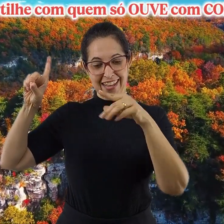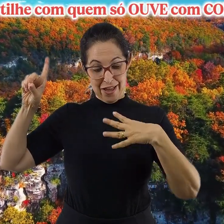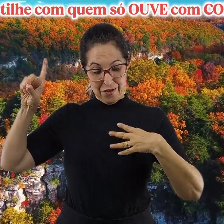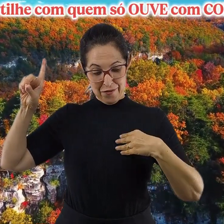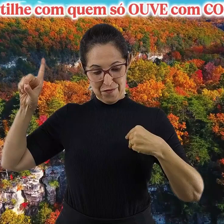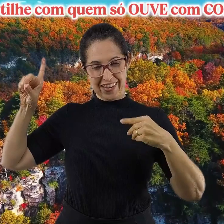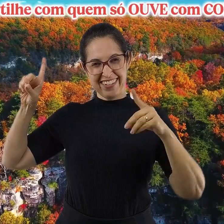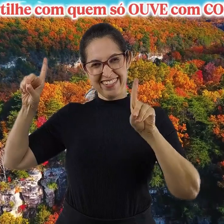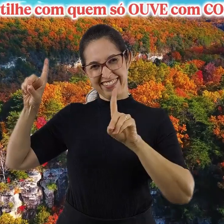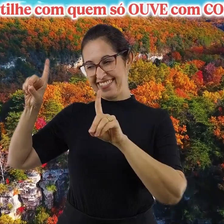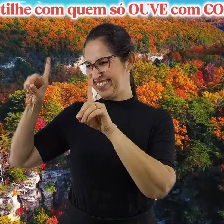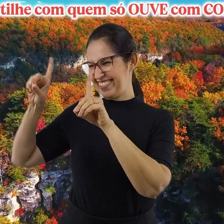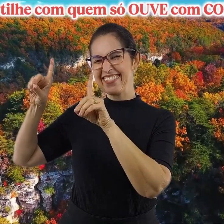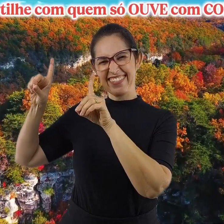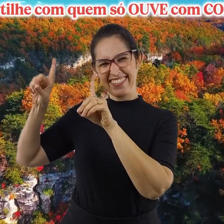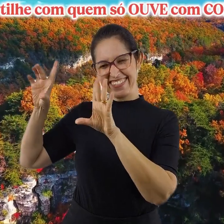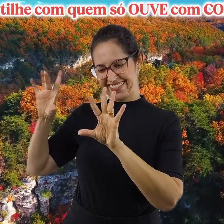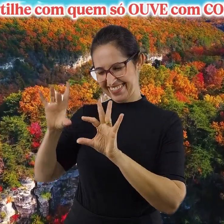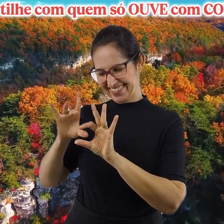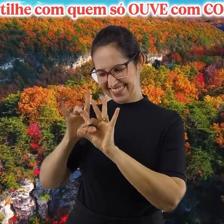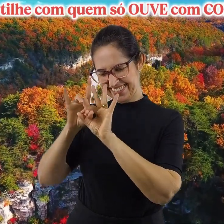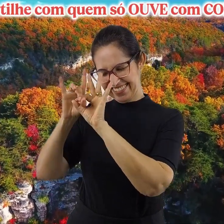ele será meu rei.